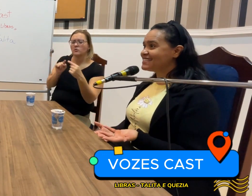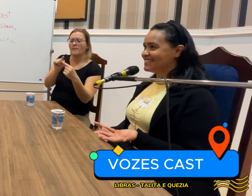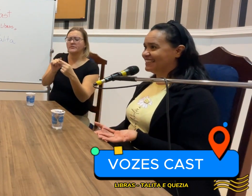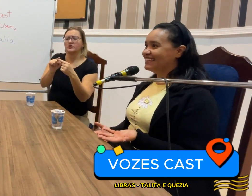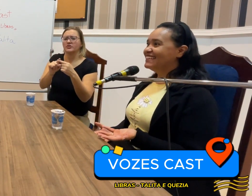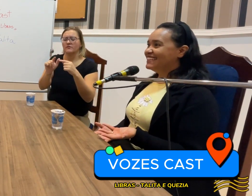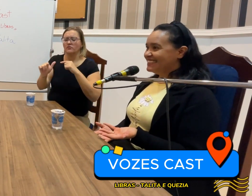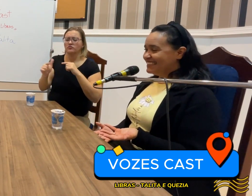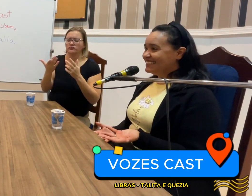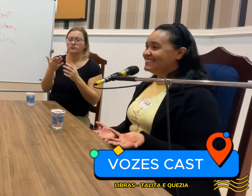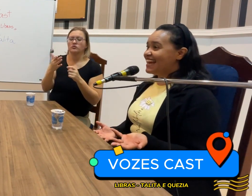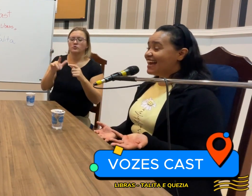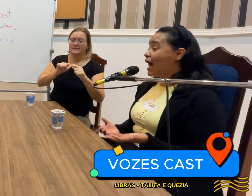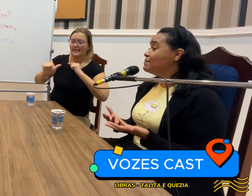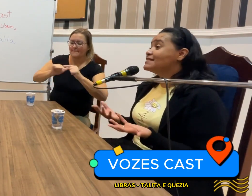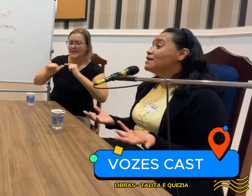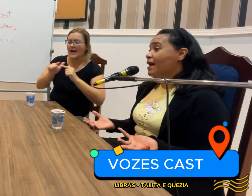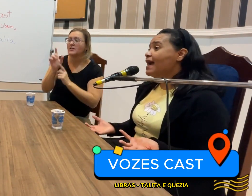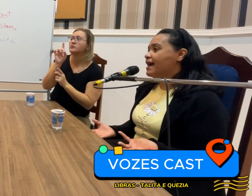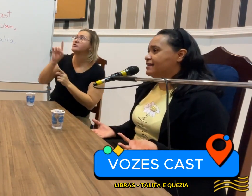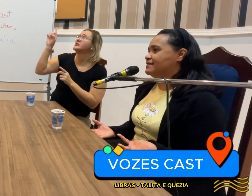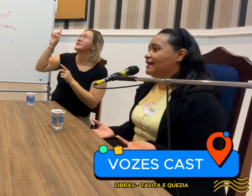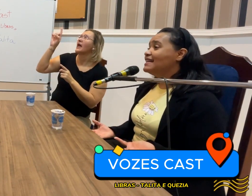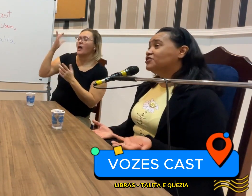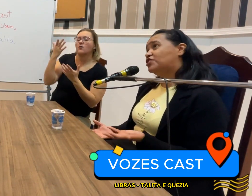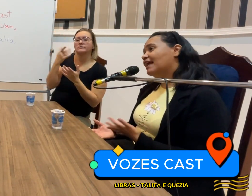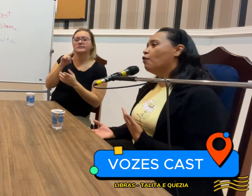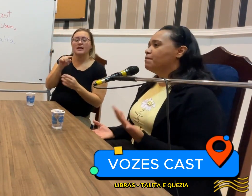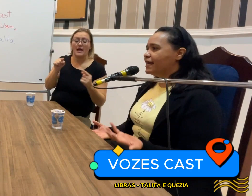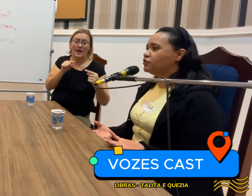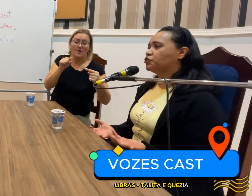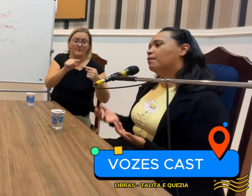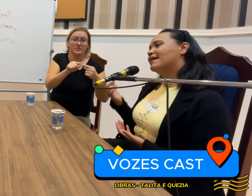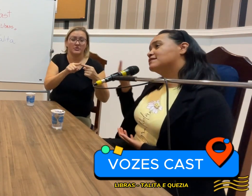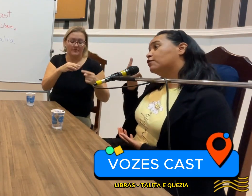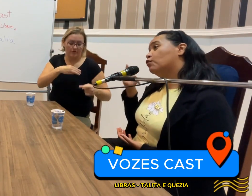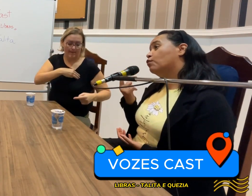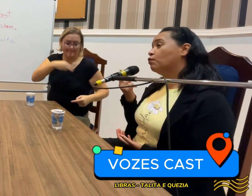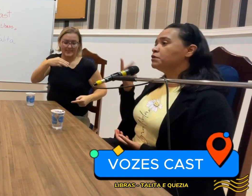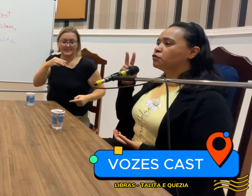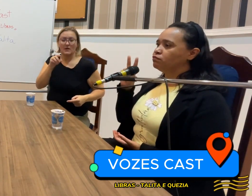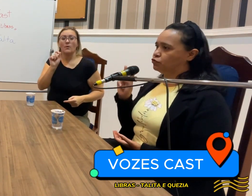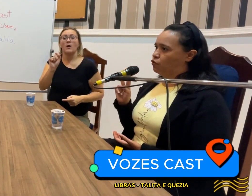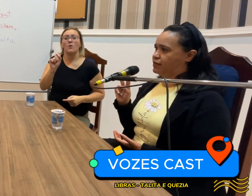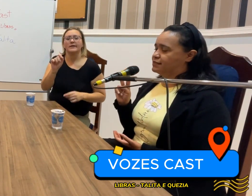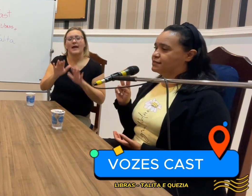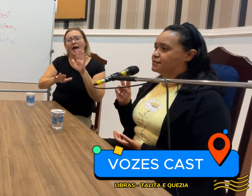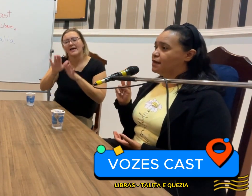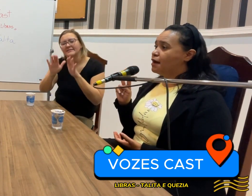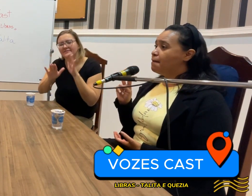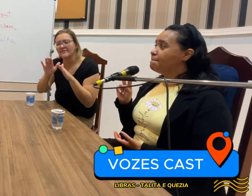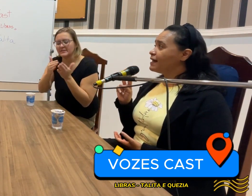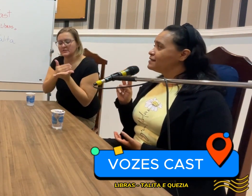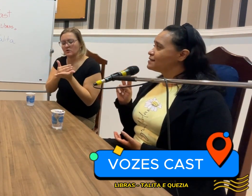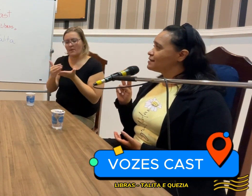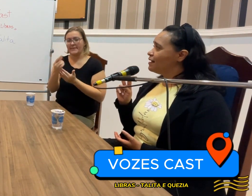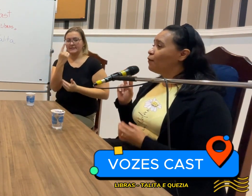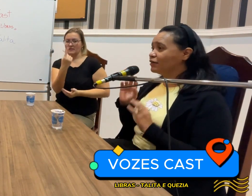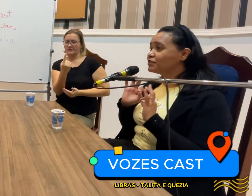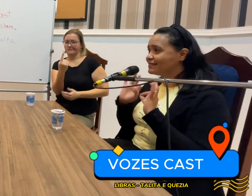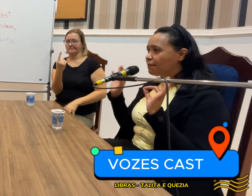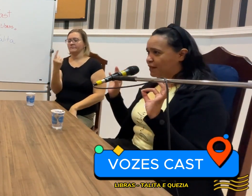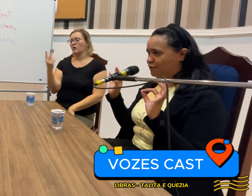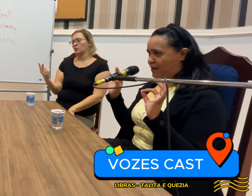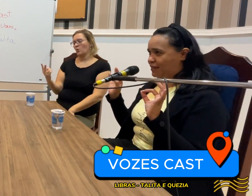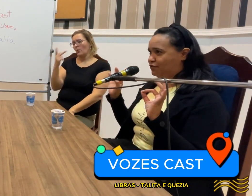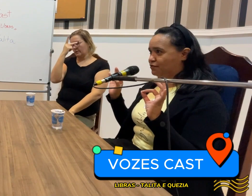é essa. E eu estava pensando nisso né? agora. A missão é essa. Geralmente começa com 1 e com 2. Mas eu